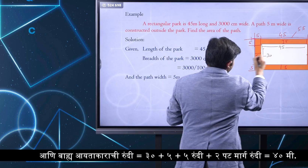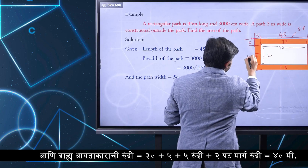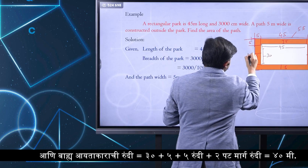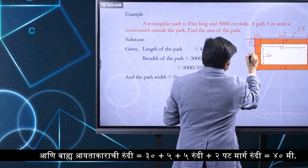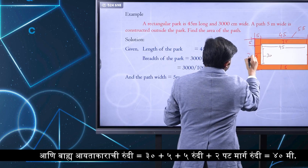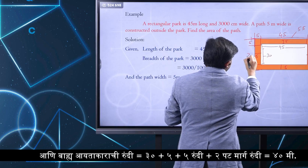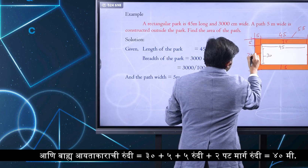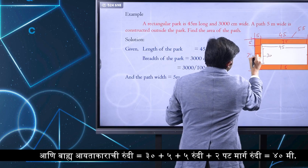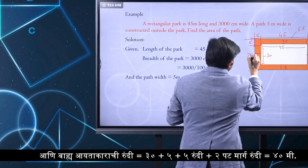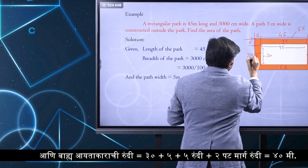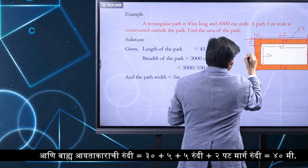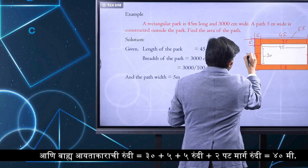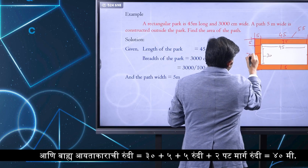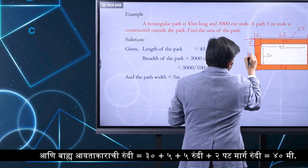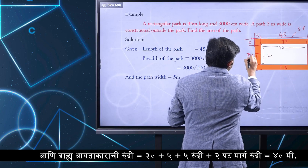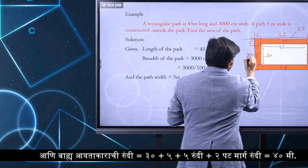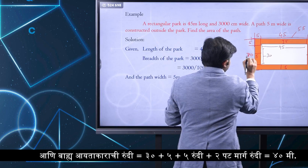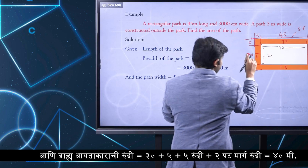रुंदी इज इक्वल टू 40 मीटर.